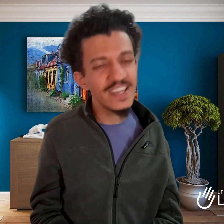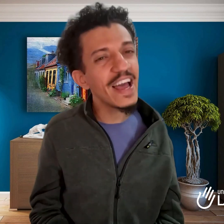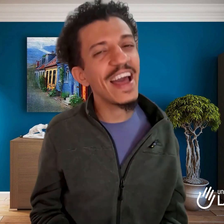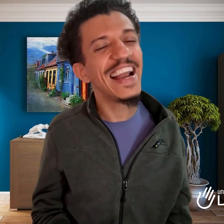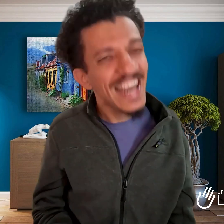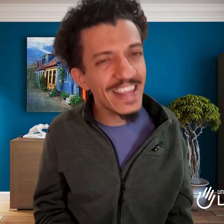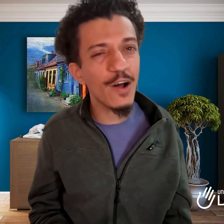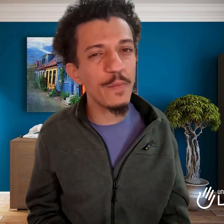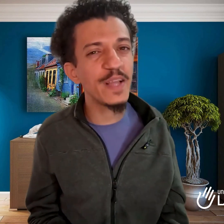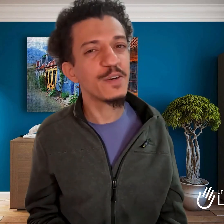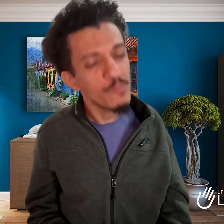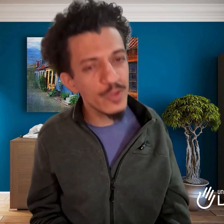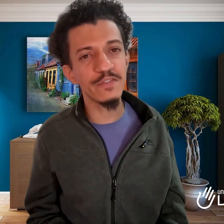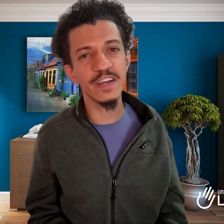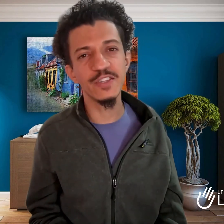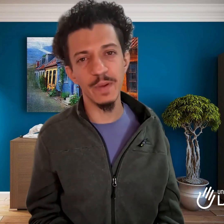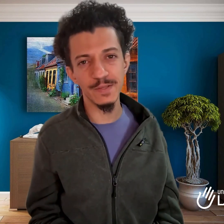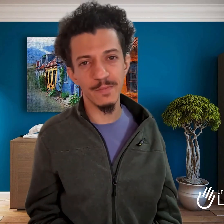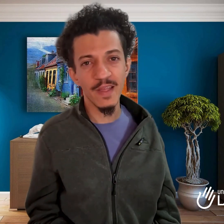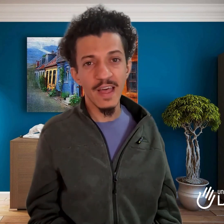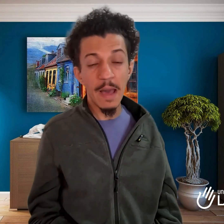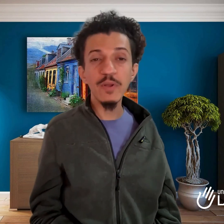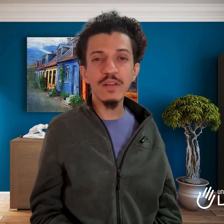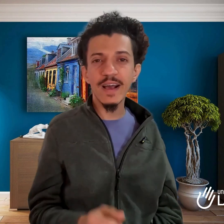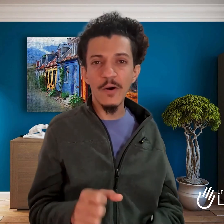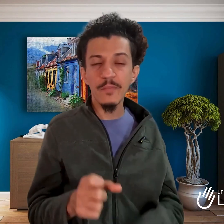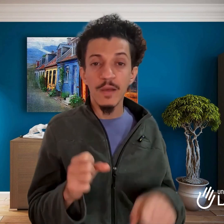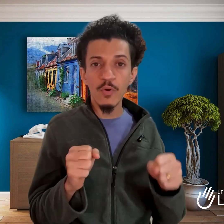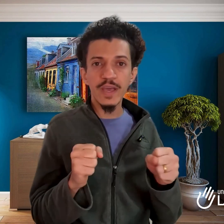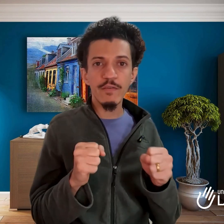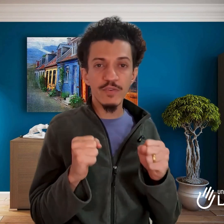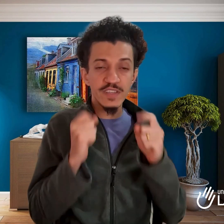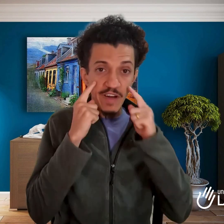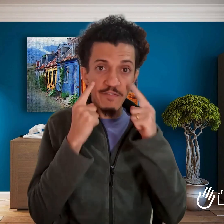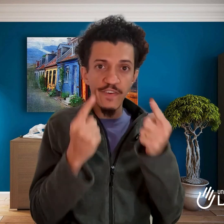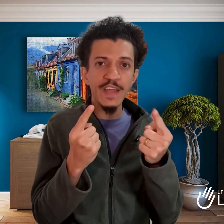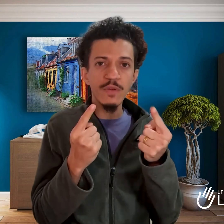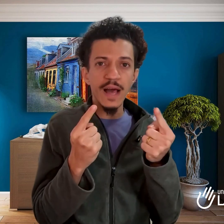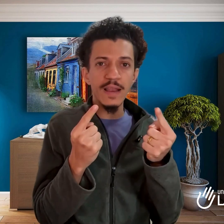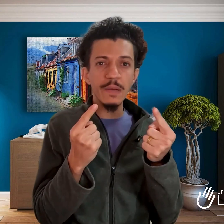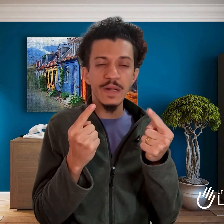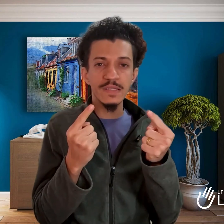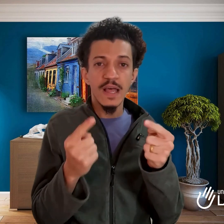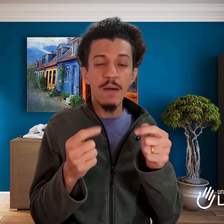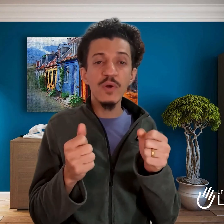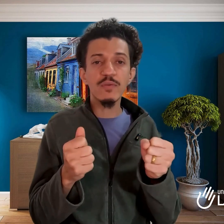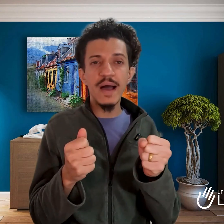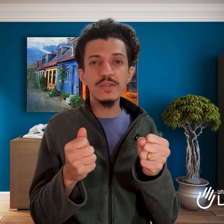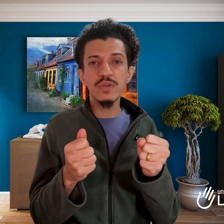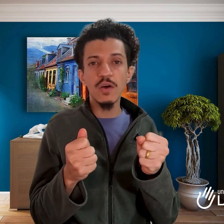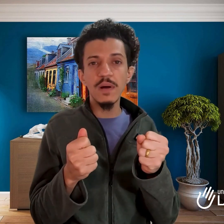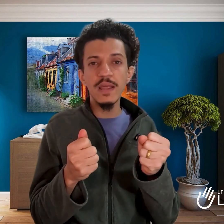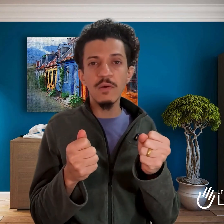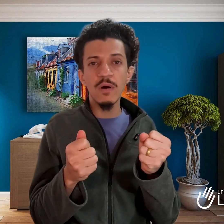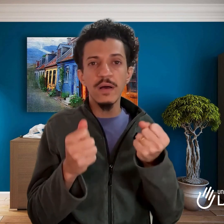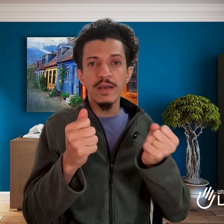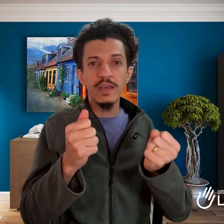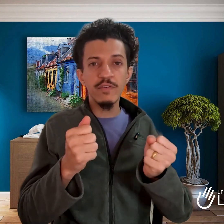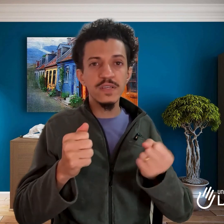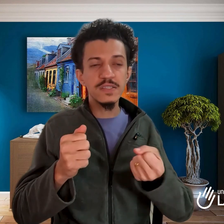é literalmente muito divertido mesmo. É muito legal, porque você vai vendo que a Libras é muito mais do que uma língua que você